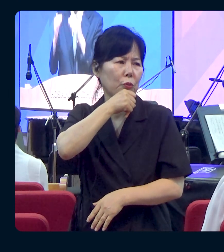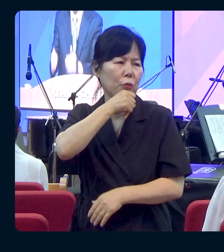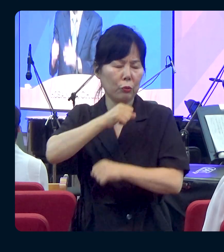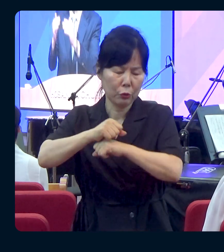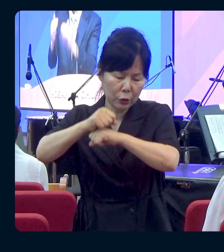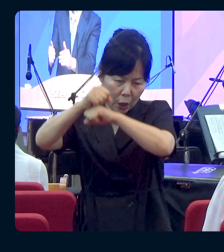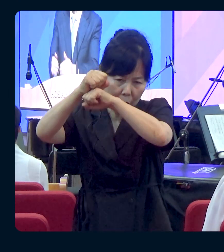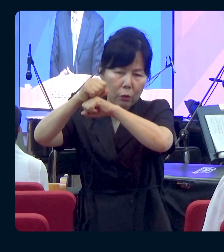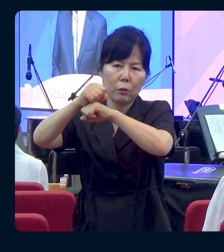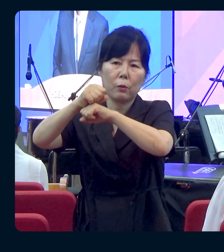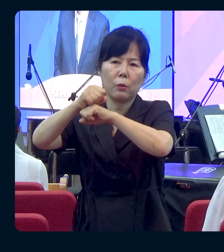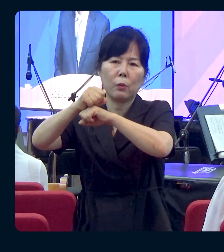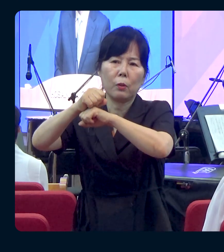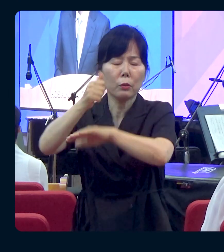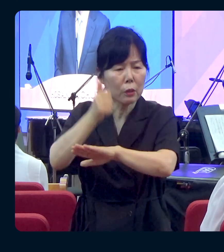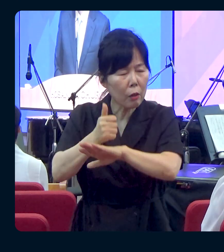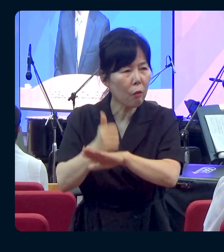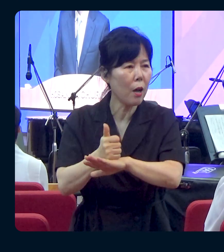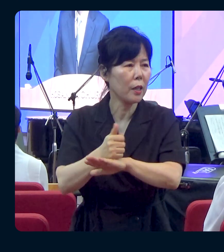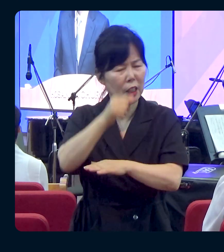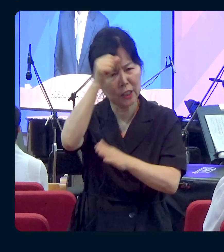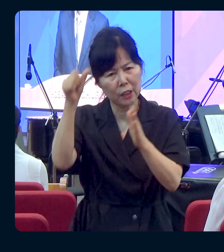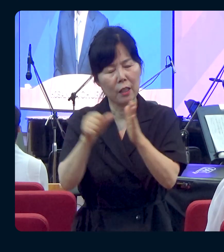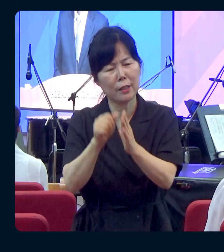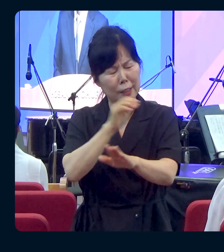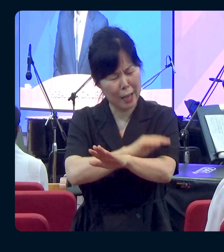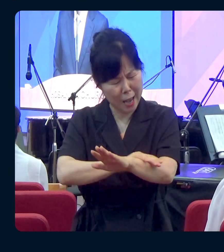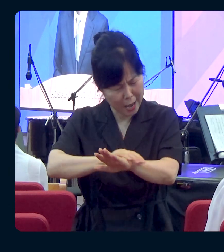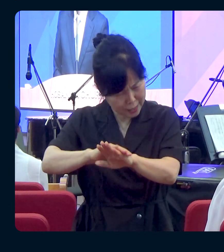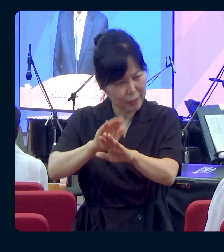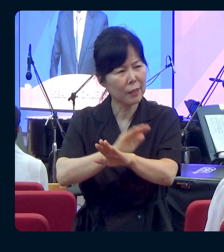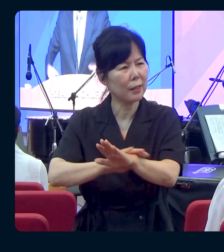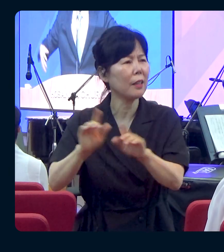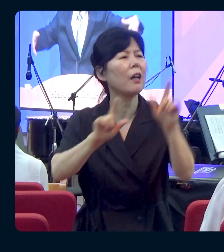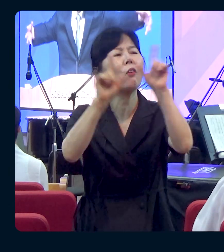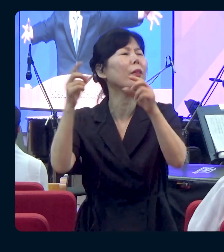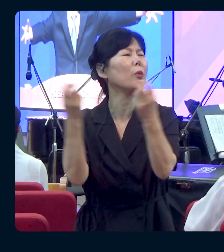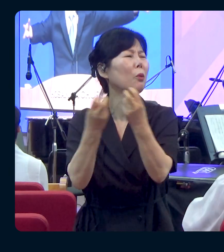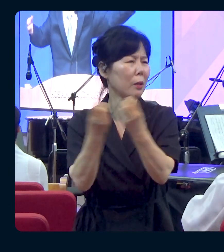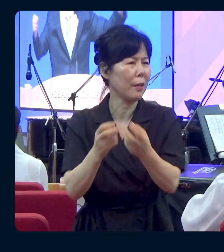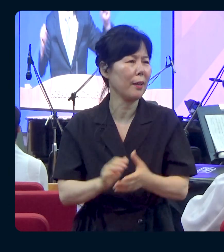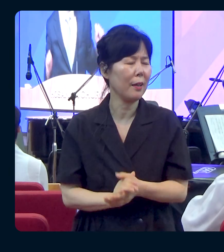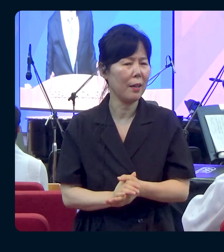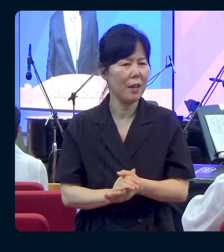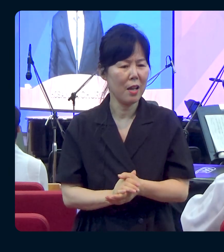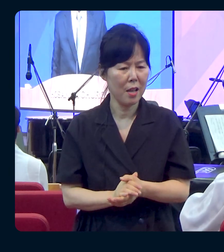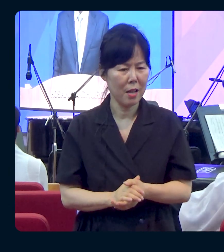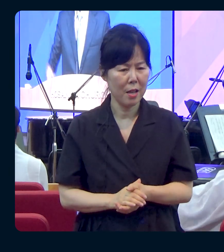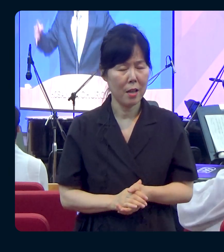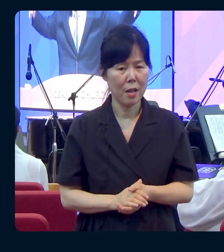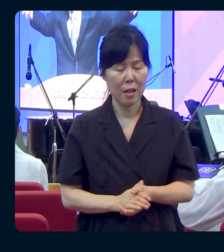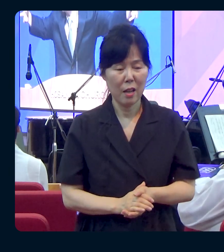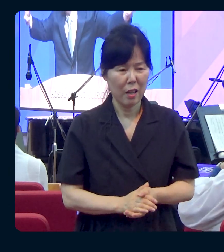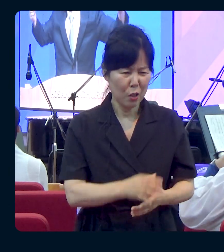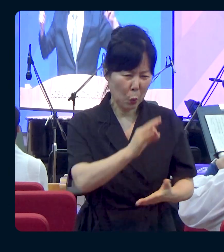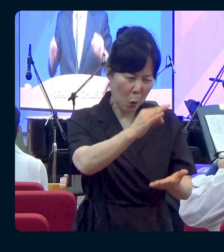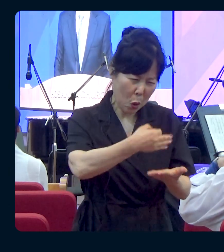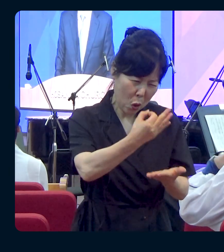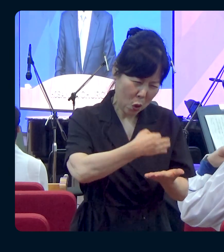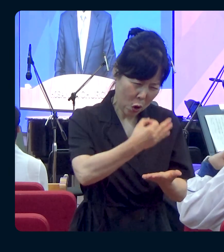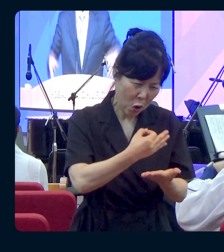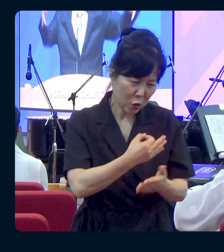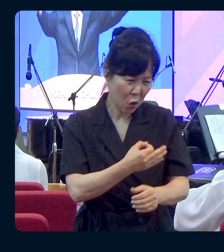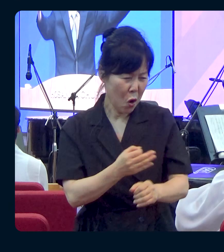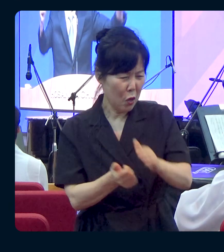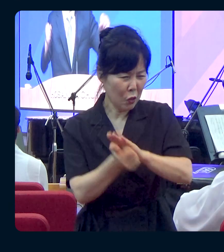크레딧 스코어를 쌓아가야 하는 거예요. 이게 인생을 잘 사는 거예요. 뭐